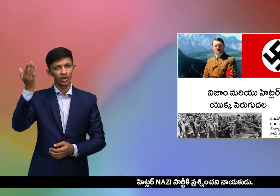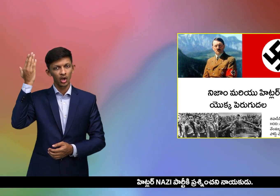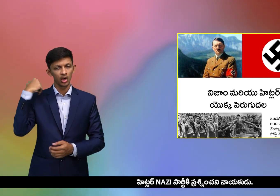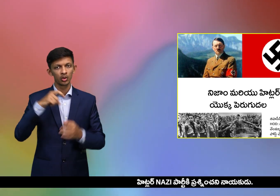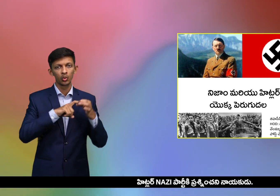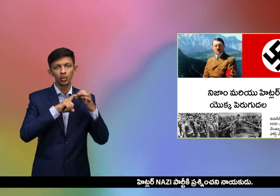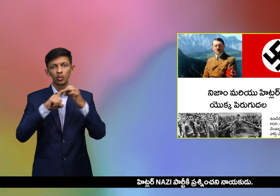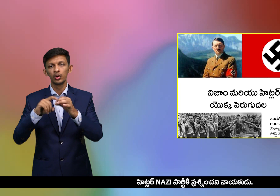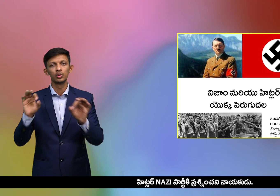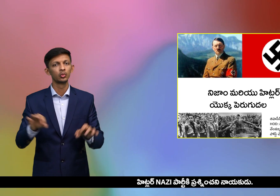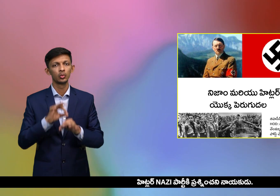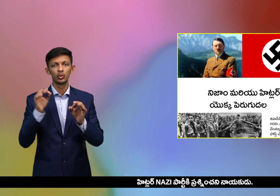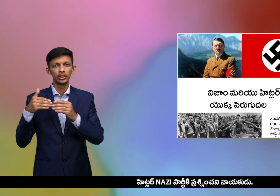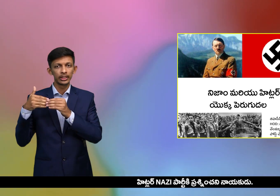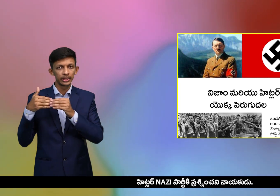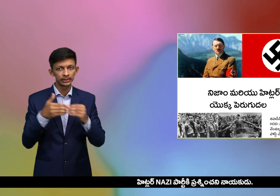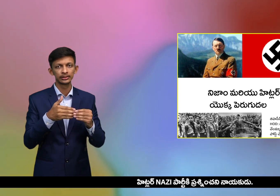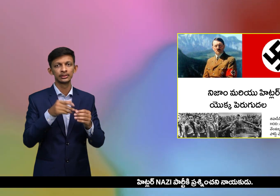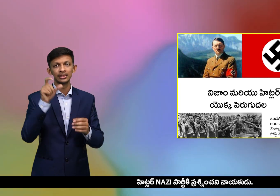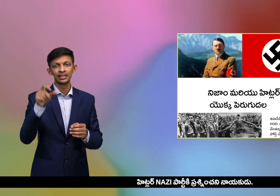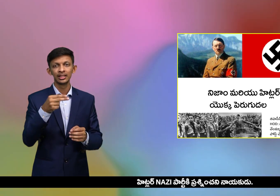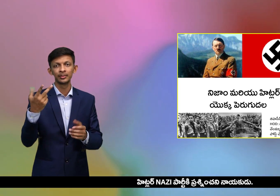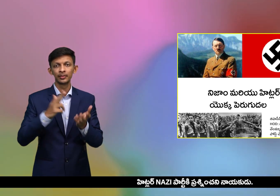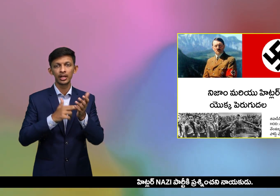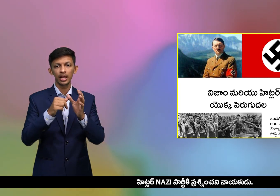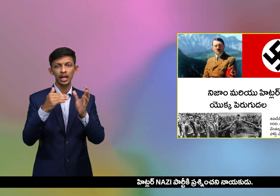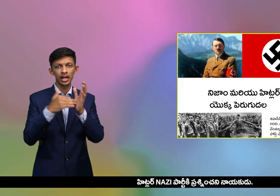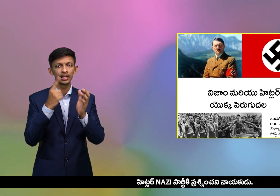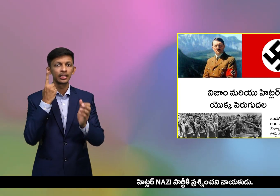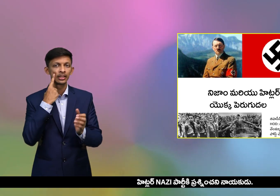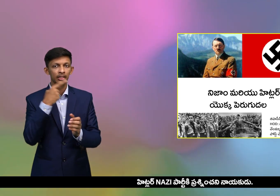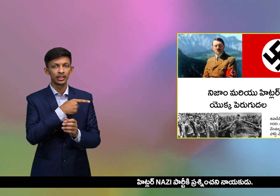హిట్లర్ నాజీ పార్టీకి ప్రశ్నించని నాయకుడు.